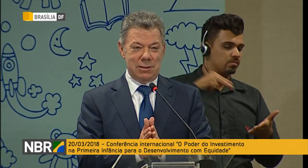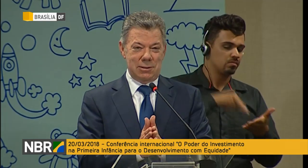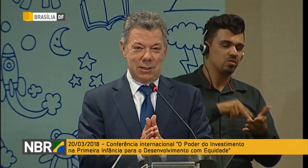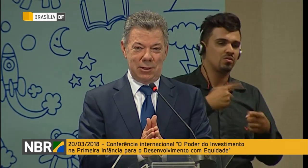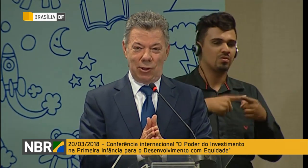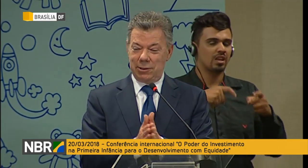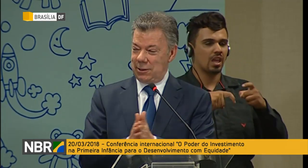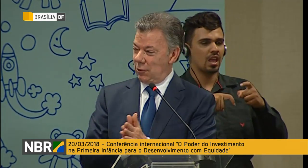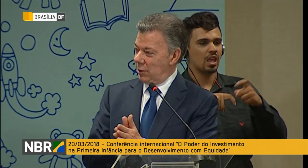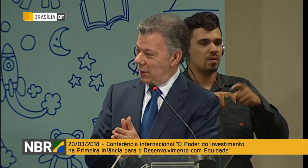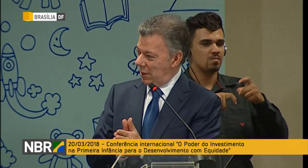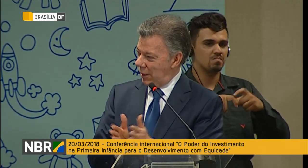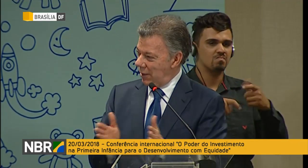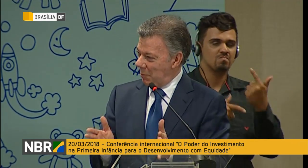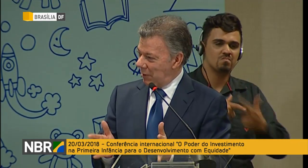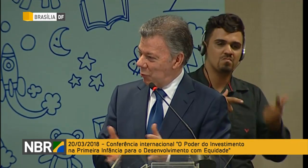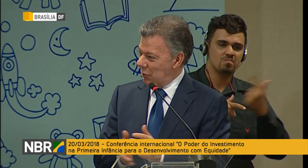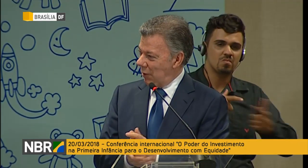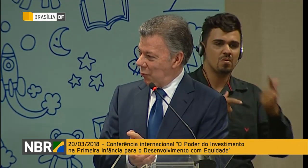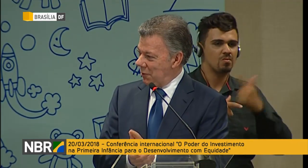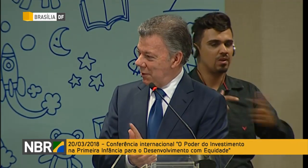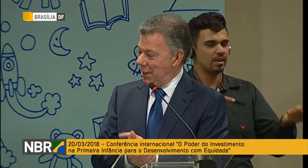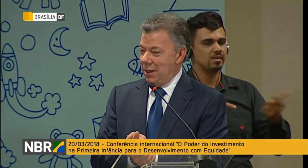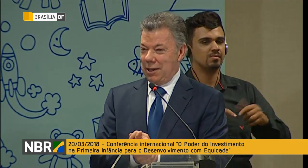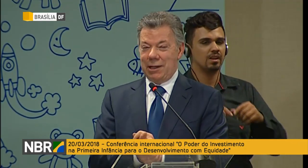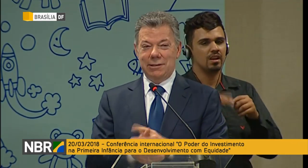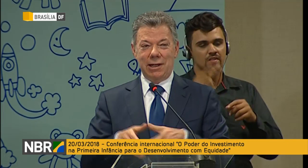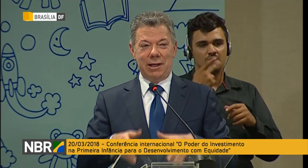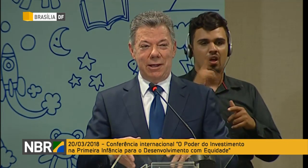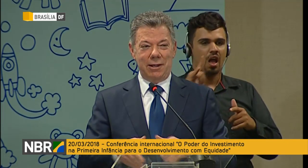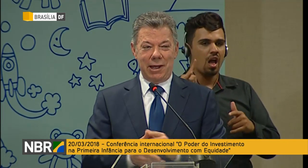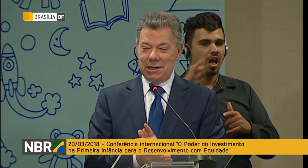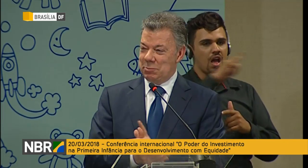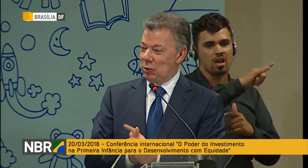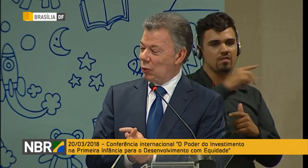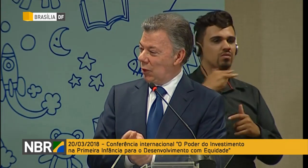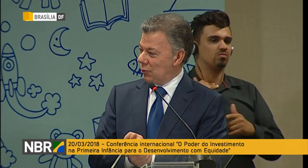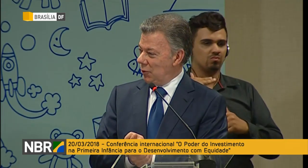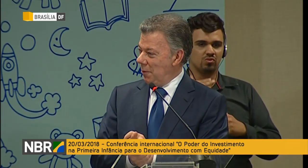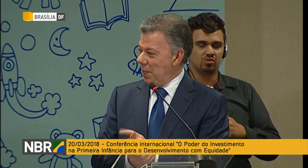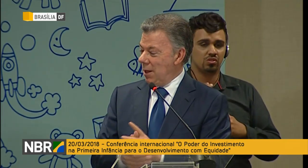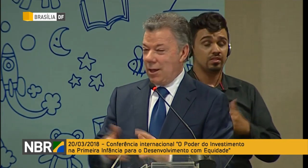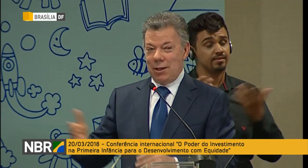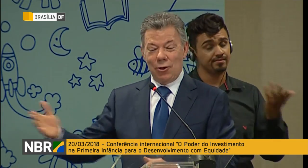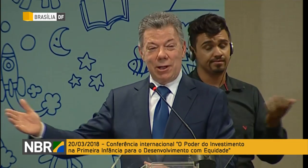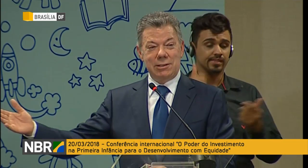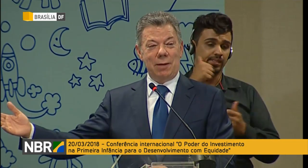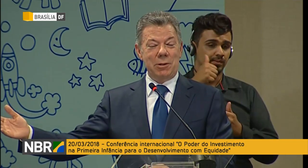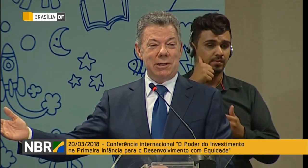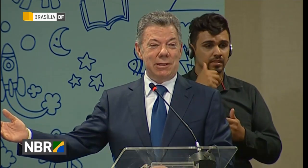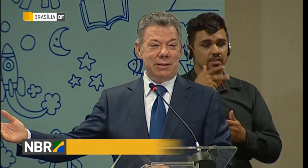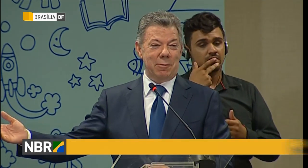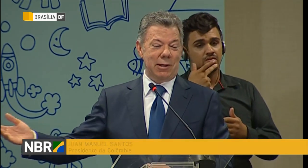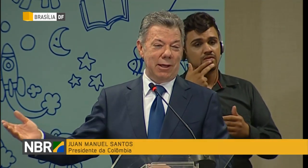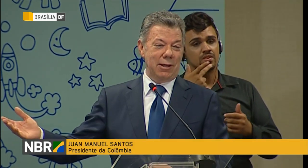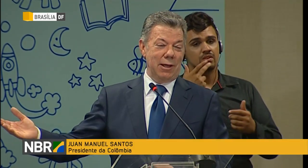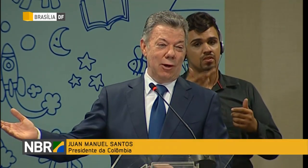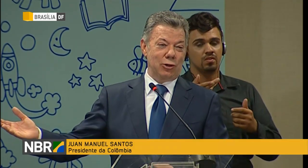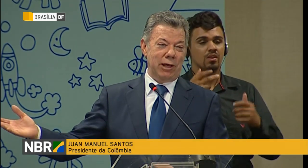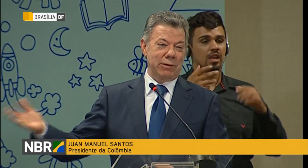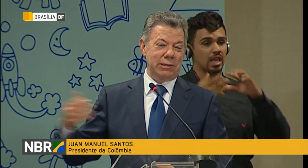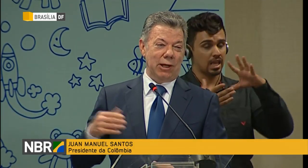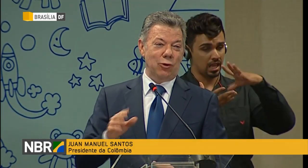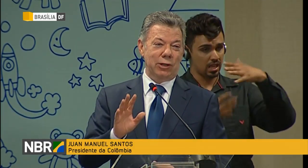médico disse que ela não poderia viajar de avião, mas ela deixou também, pediu para dizer que está aqui em